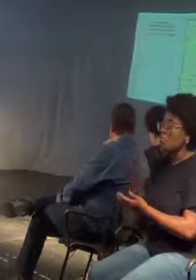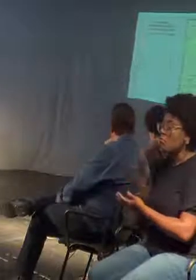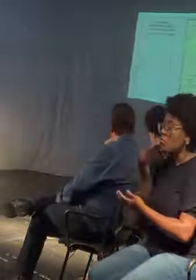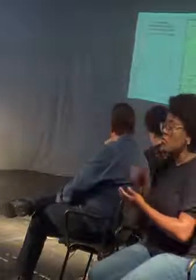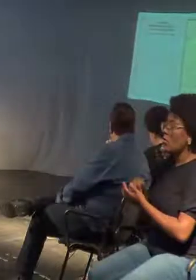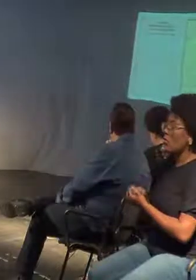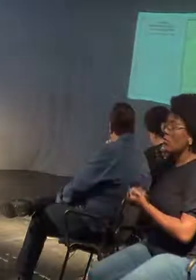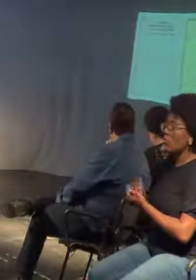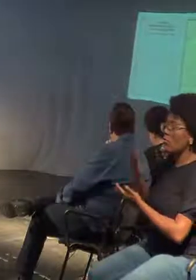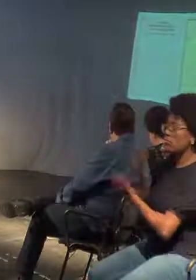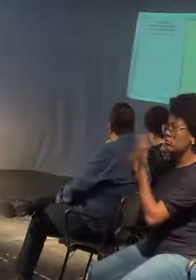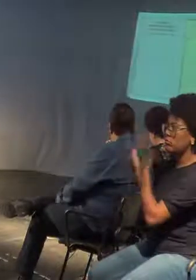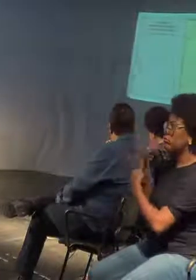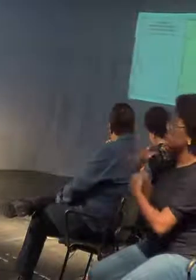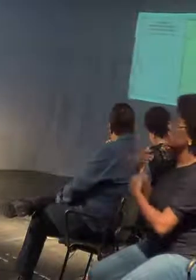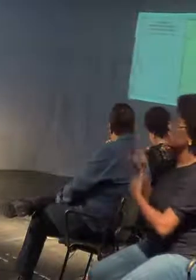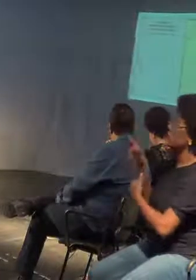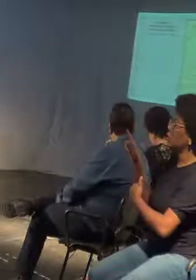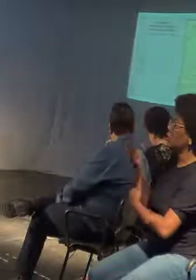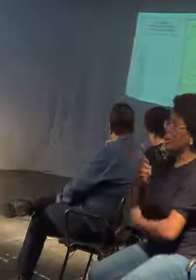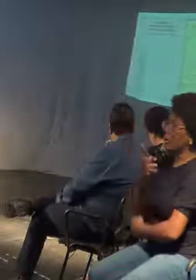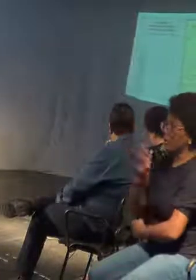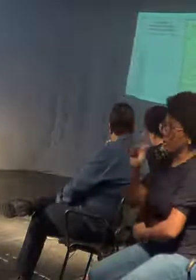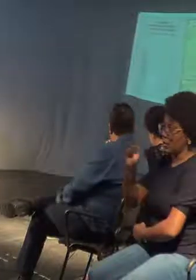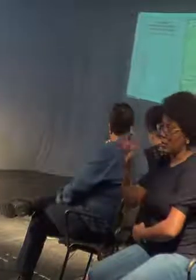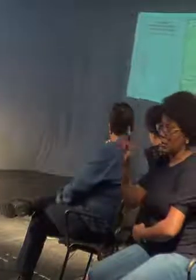na secretaria,